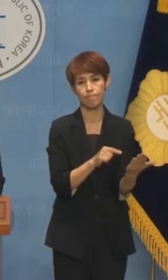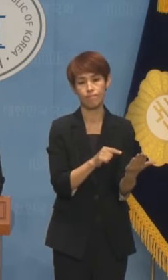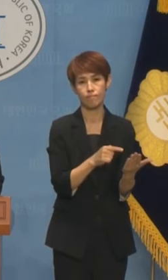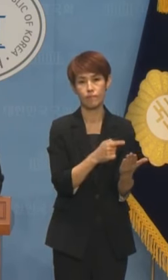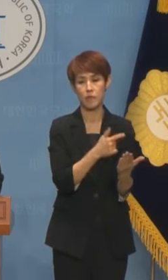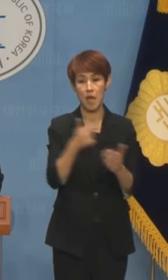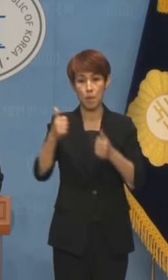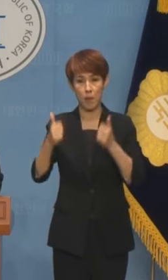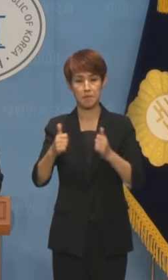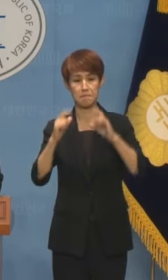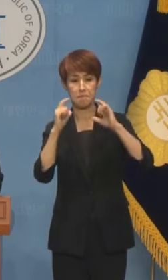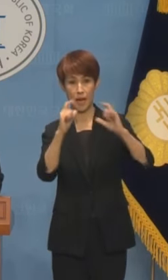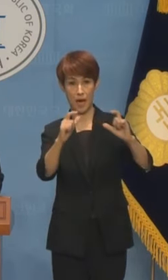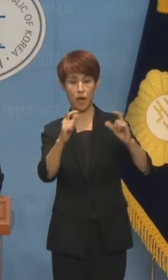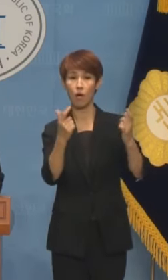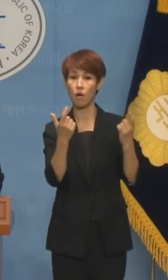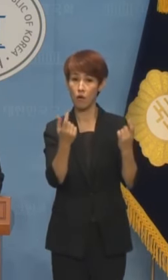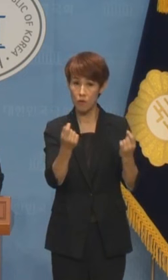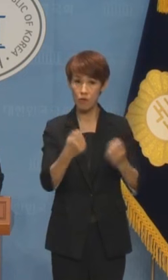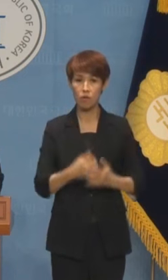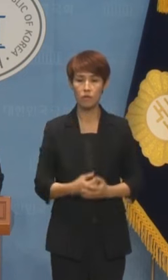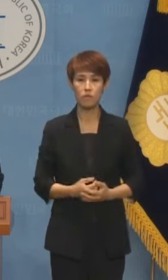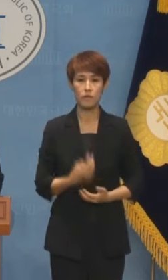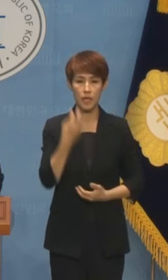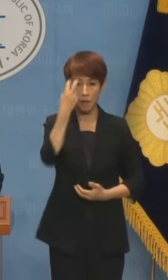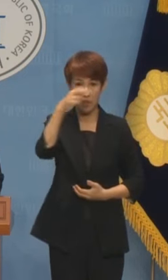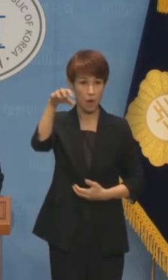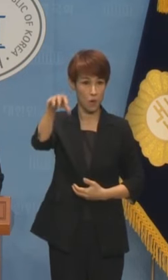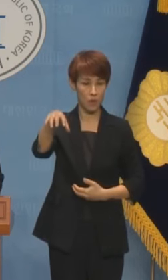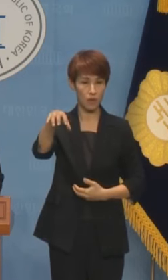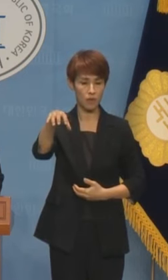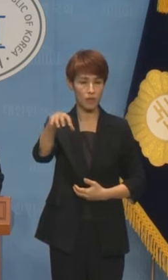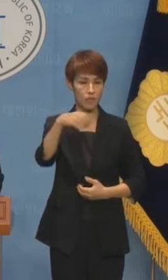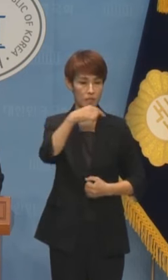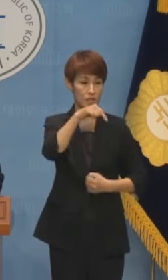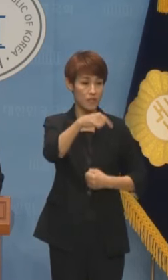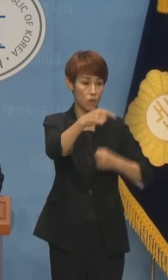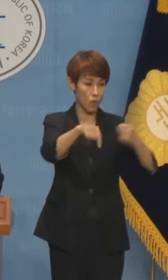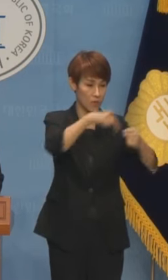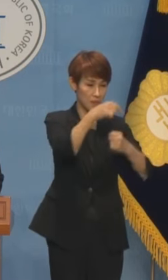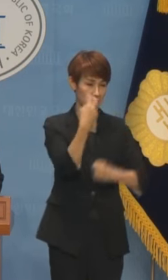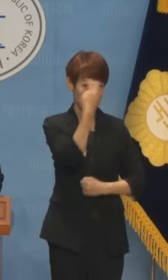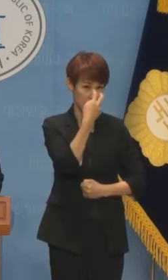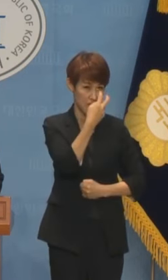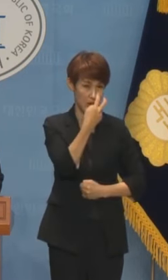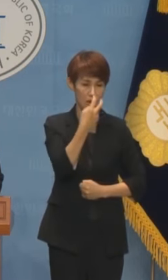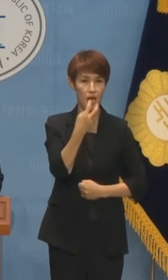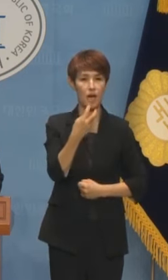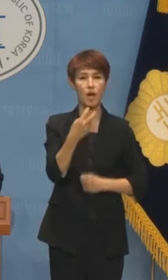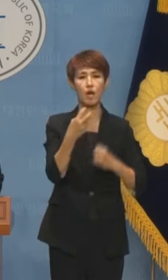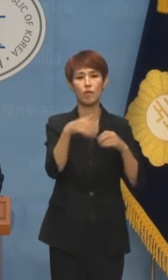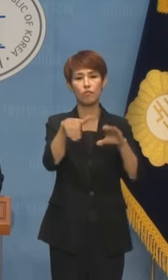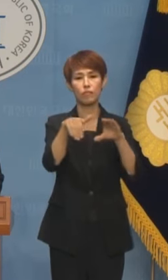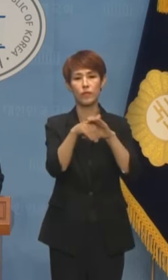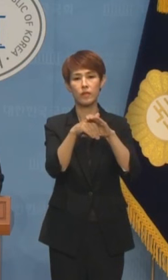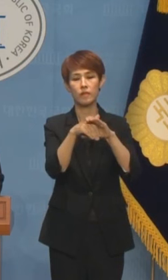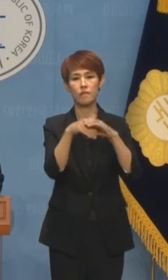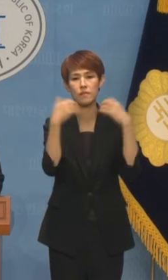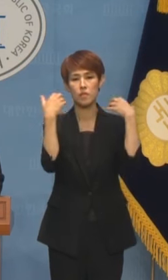대법원의 판결로 드러난 것은 감사원의 월성원전 감사가 문재인 정부를 겨냥한